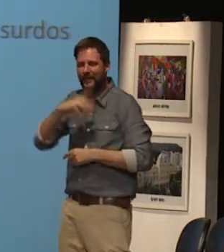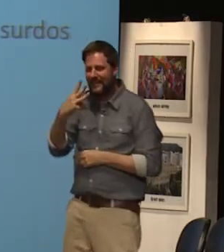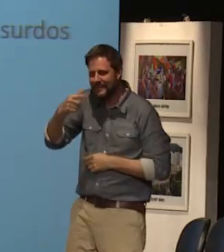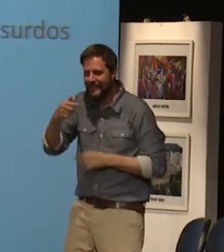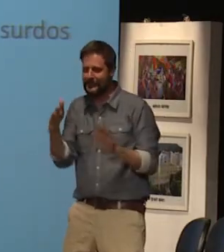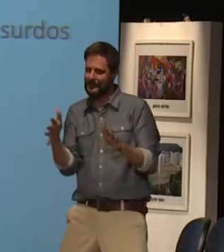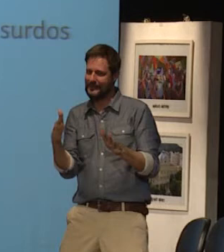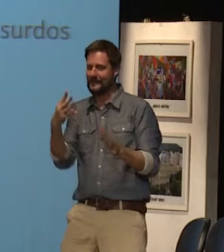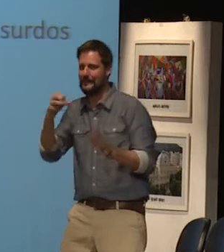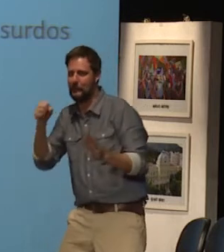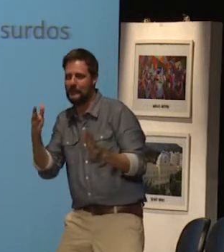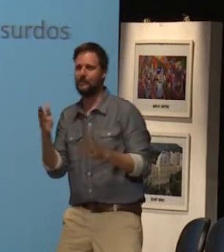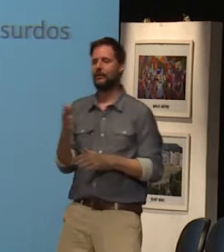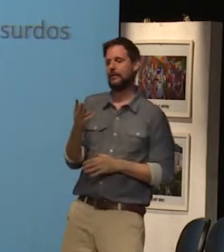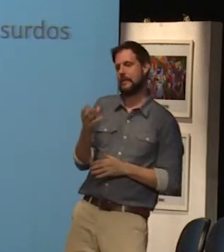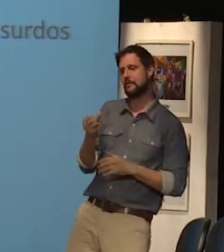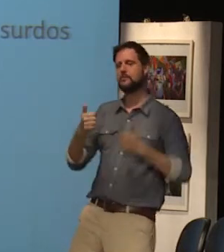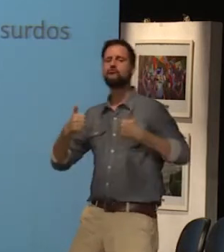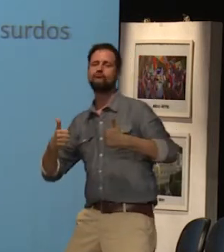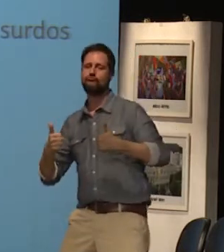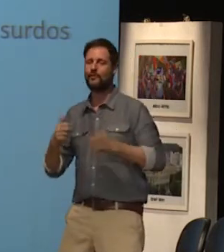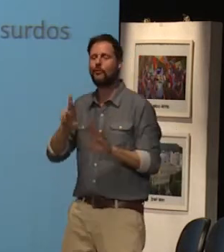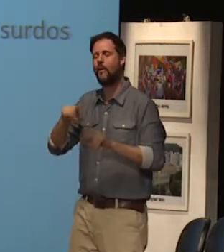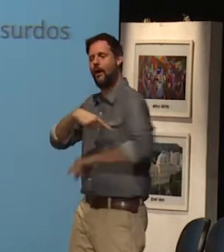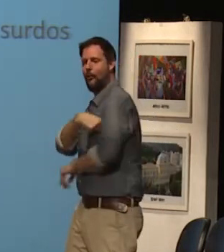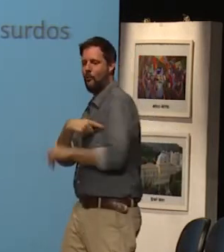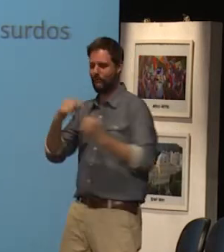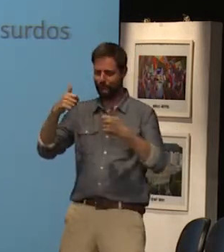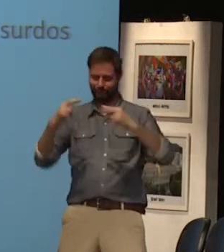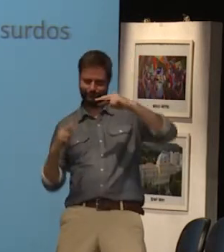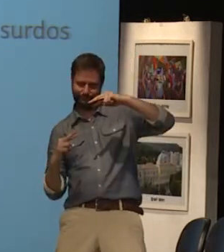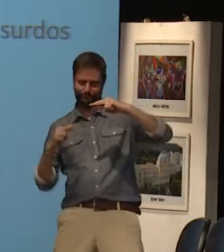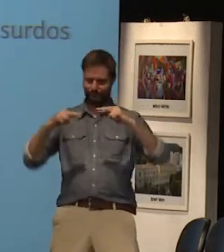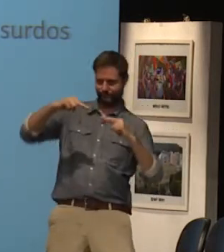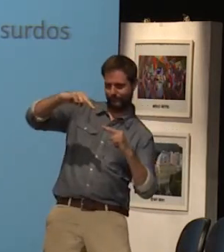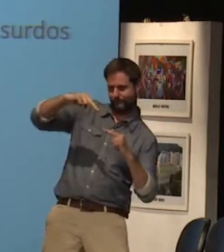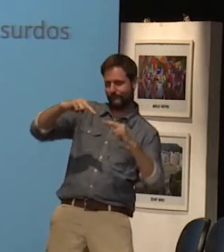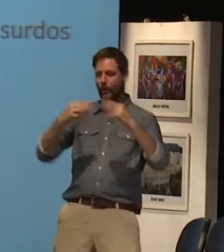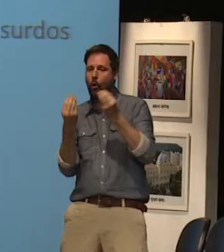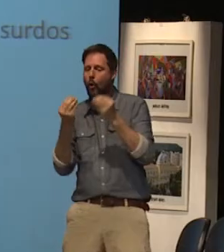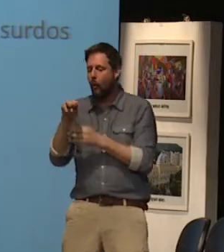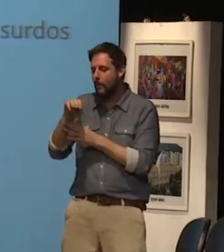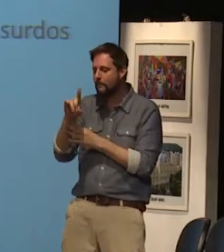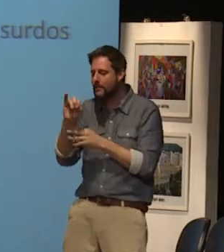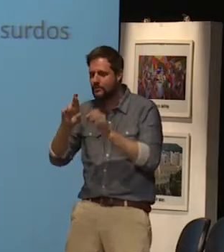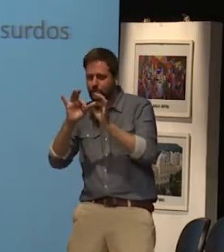quando a gente tem um termômetro? Então, né? Se a gente está no 36, a gente está bem, né? Essa relação está se dando bem,